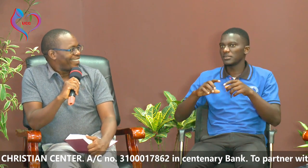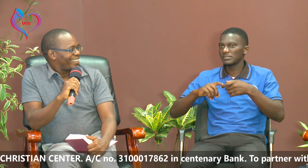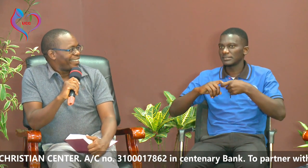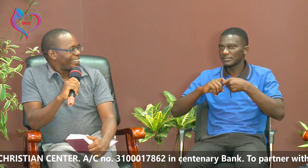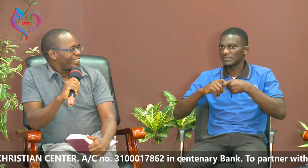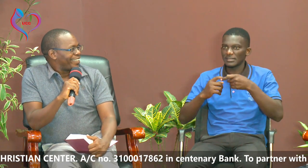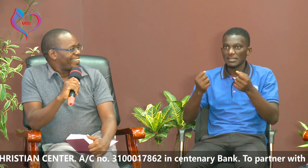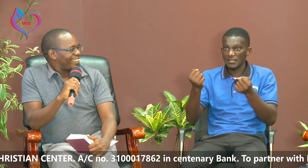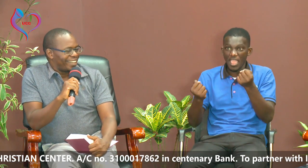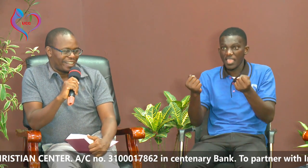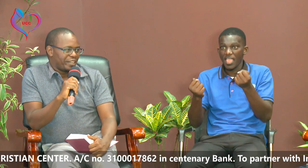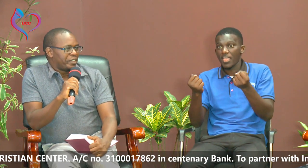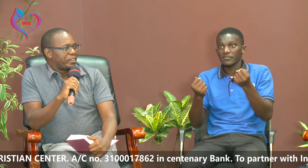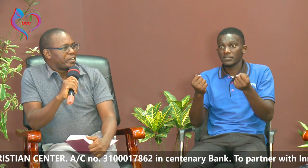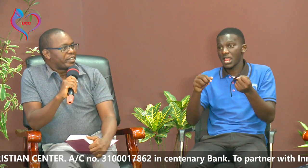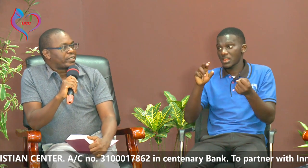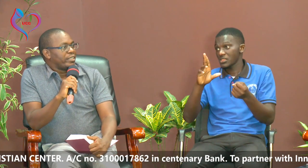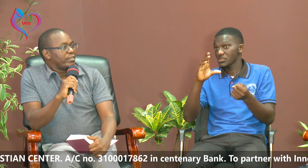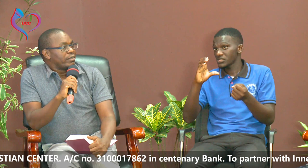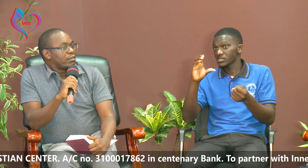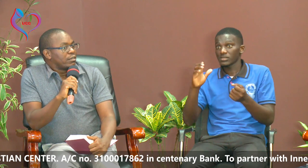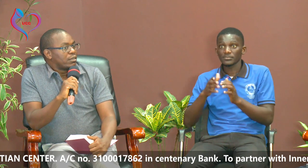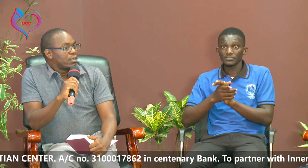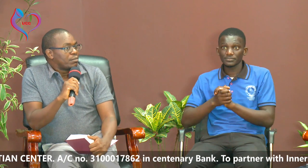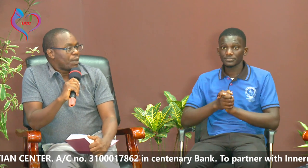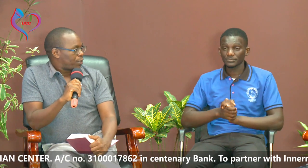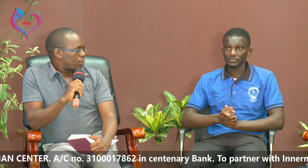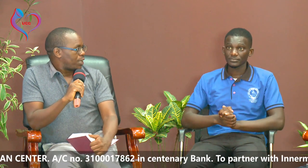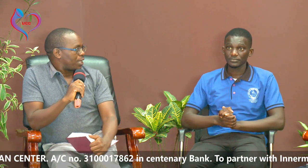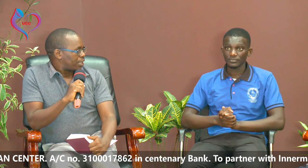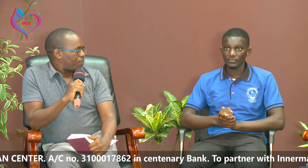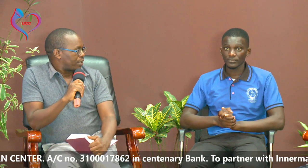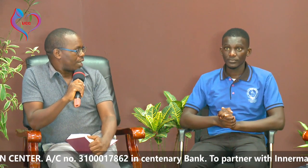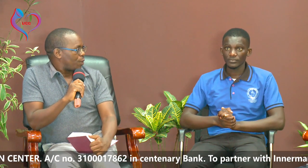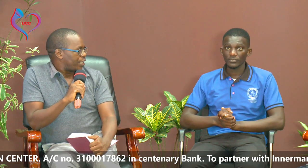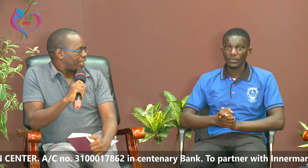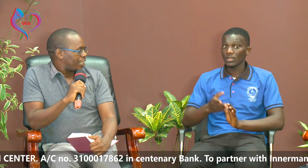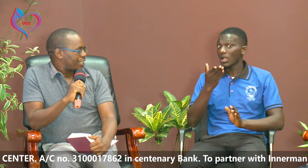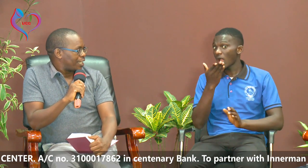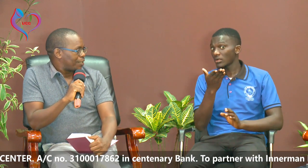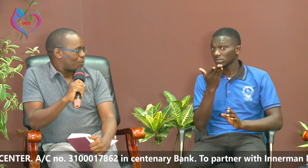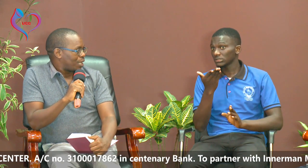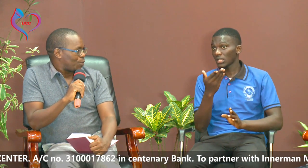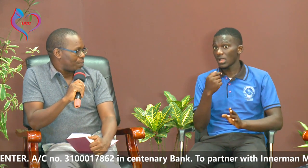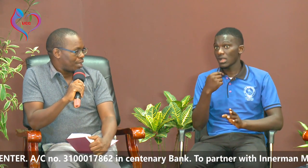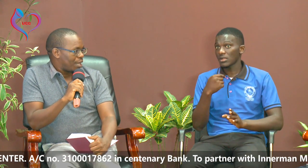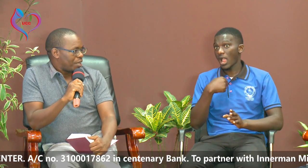sanga mazo kuvao kati baputi mutoli ba interpreter nga wendi nali nze nali kulira kulembera